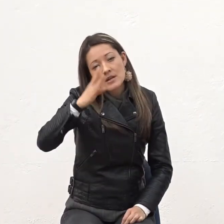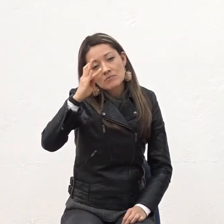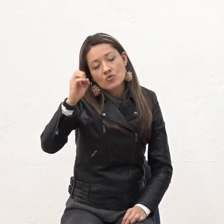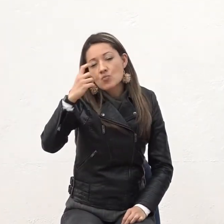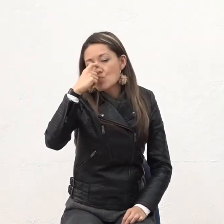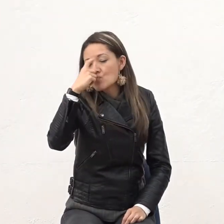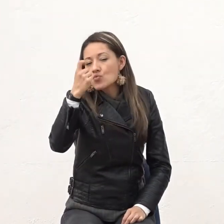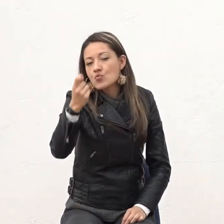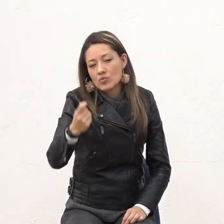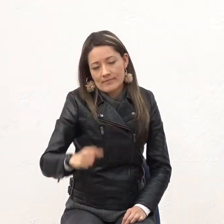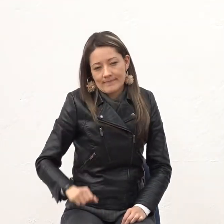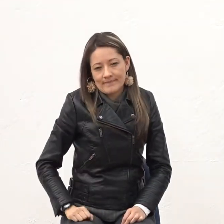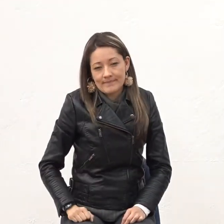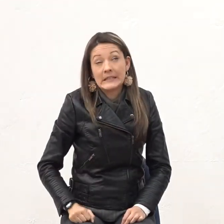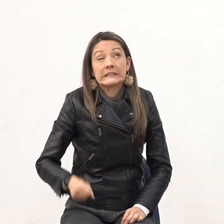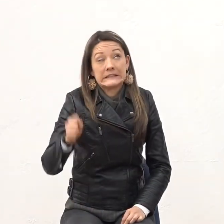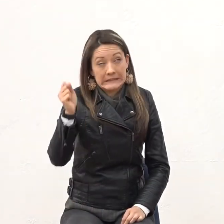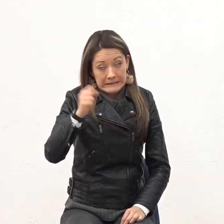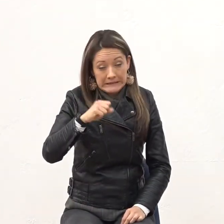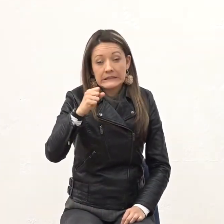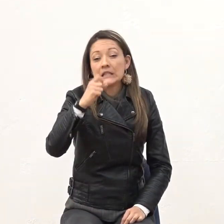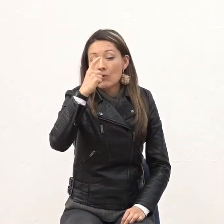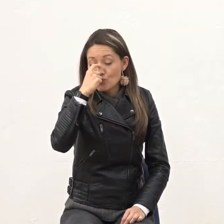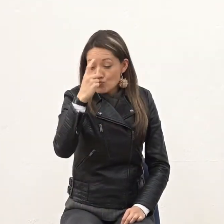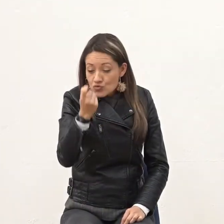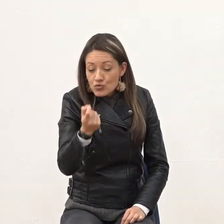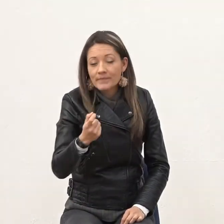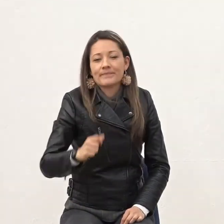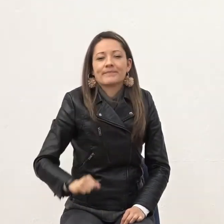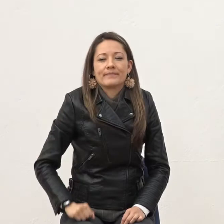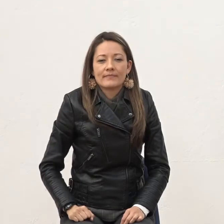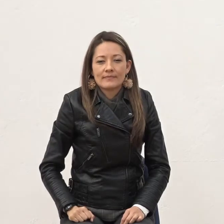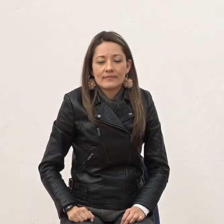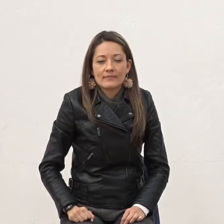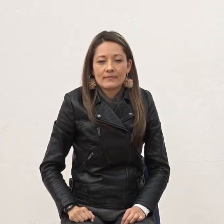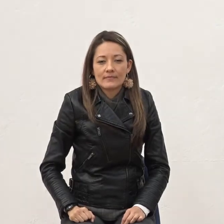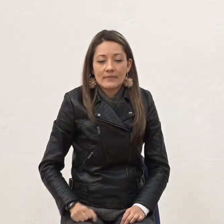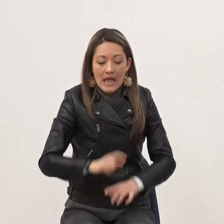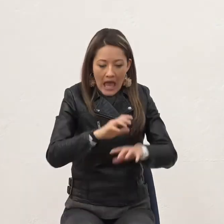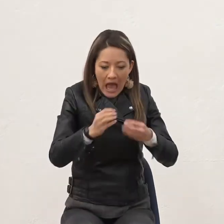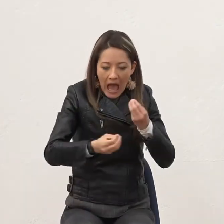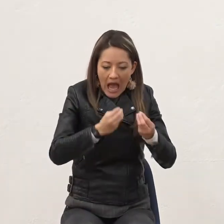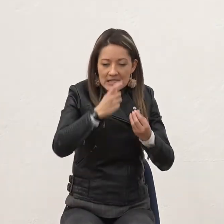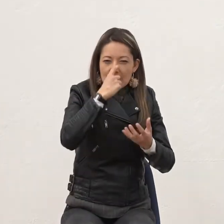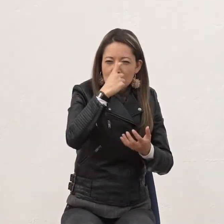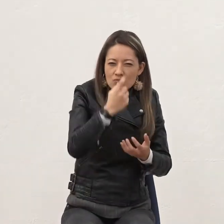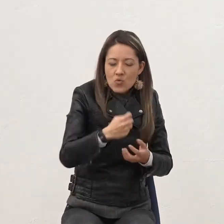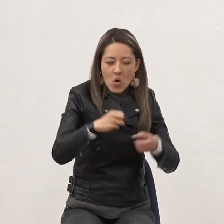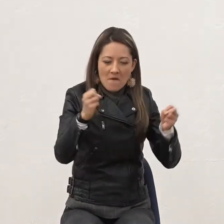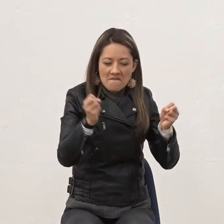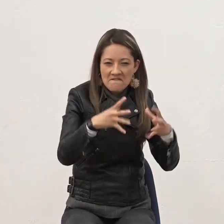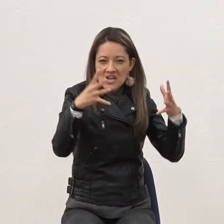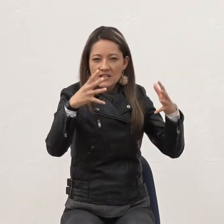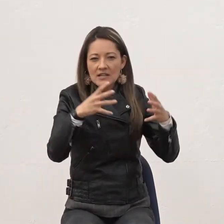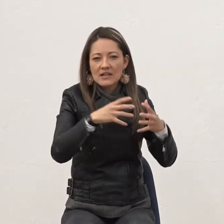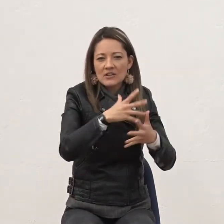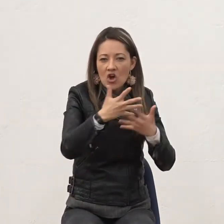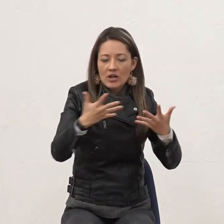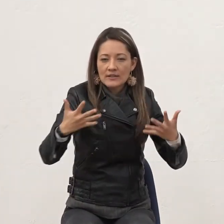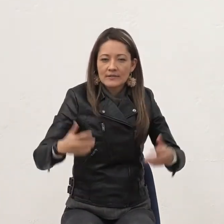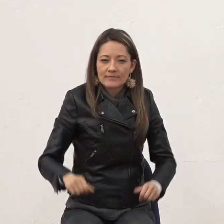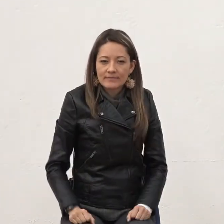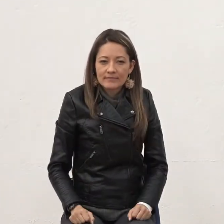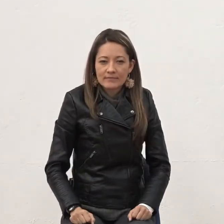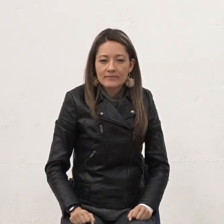brujo. Sí, como escuchó. Brujo, o sea, hacía brujería, hechicería,